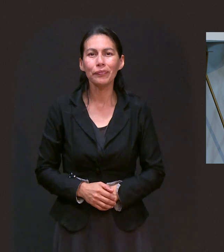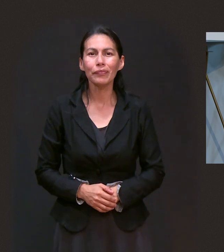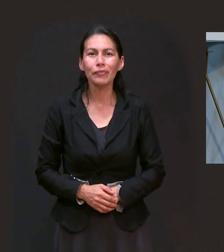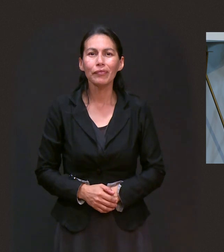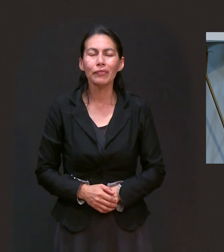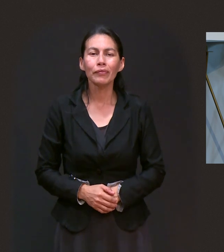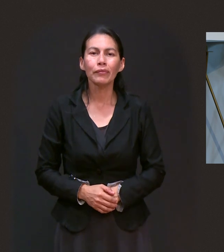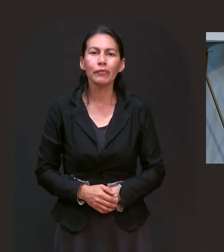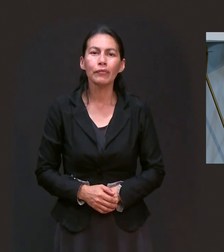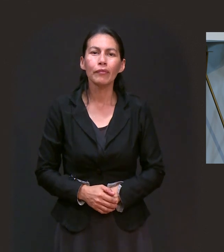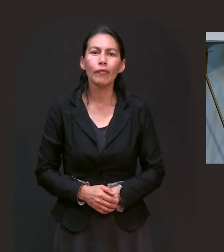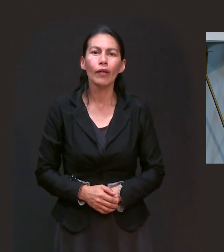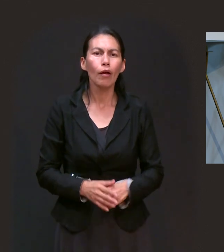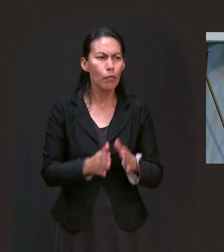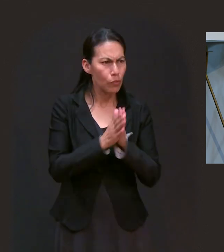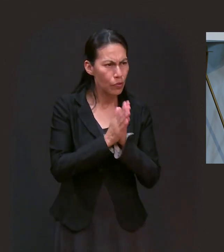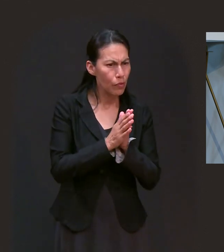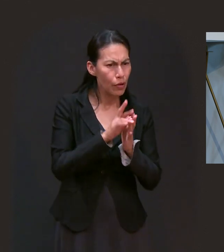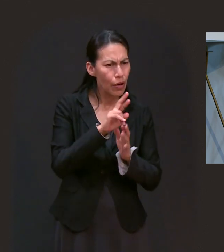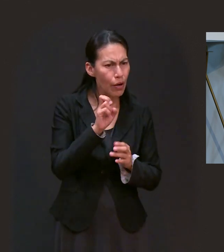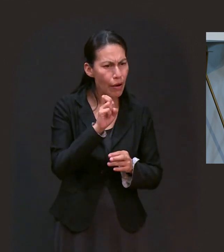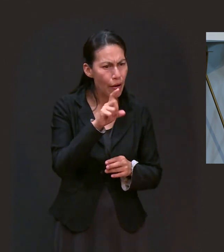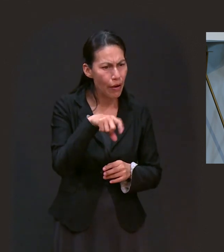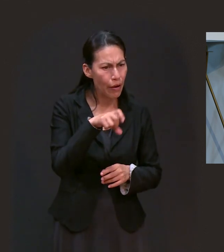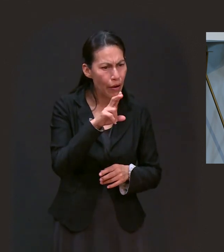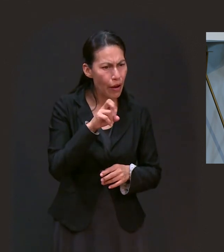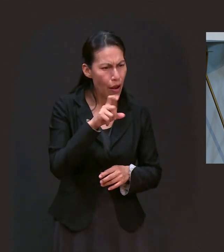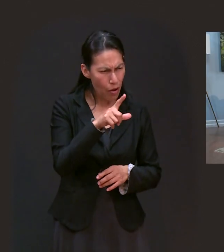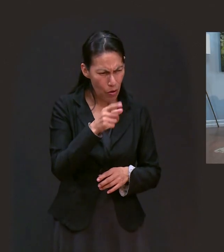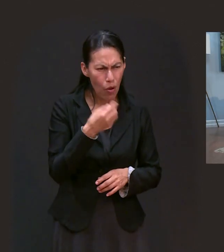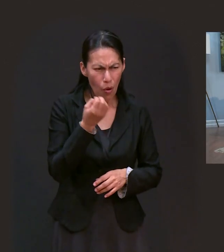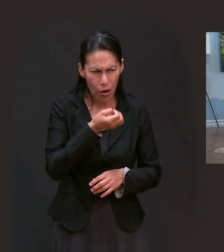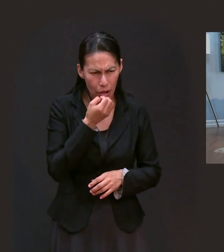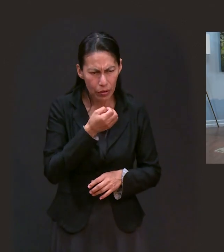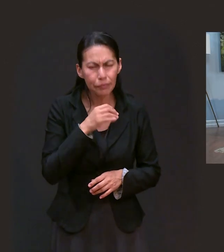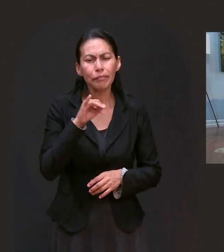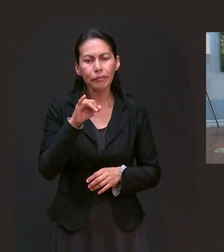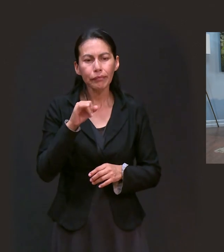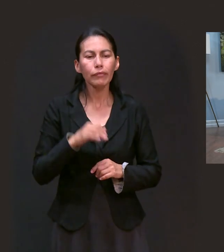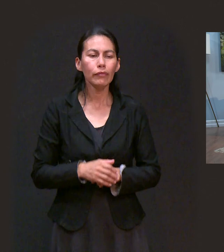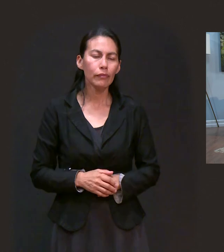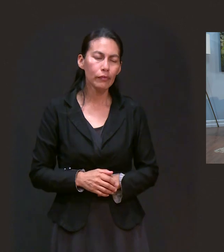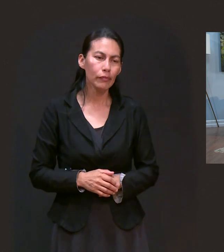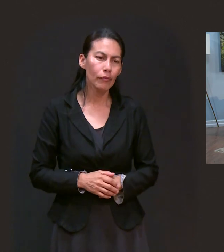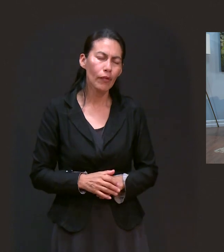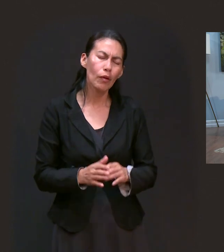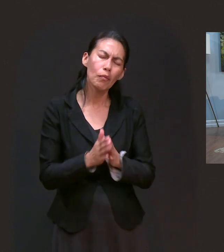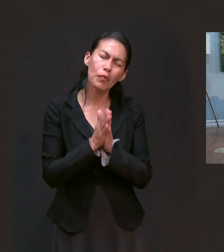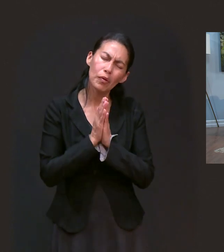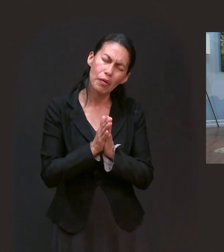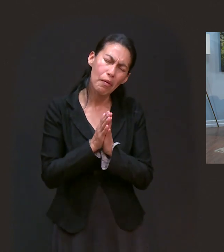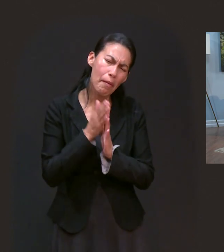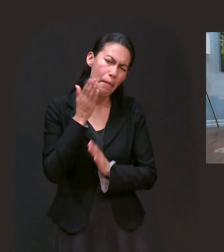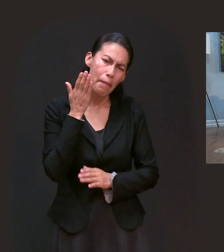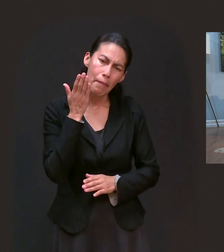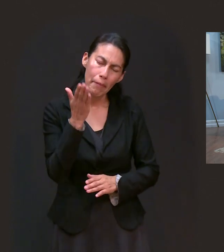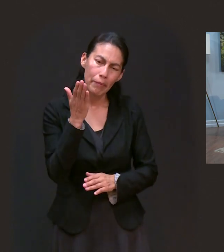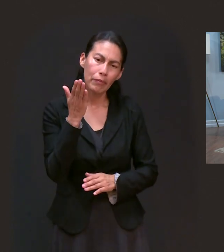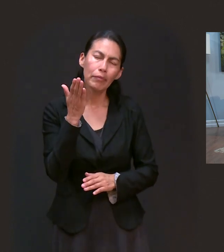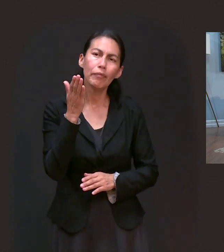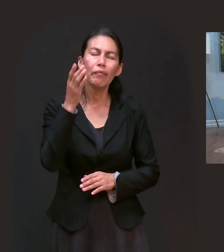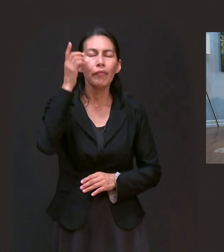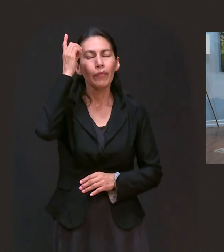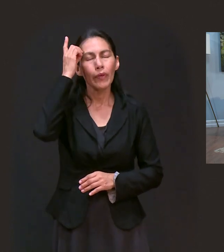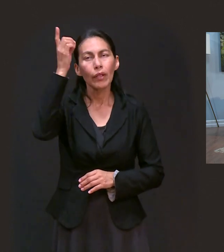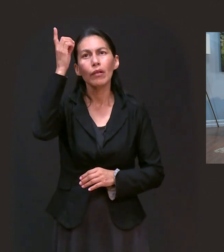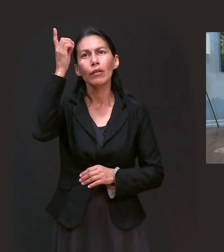sus rostros allí donde estas y vamos a pedir raquel puedes orar está bien y ahora